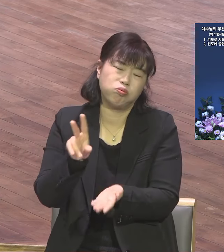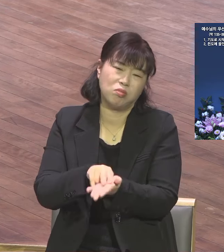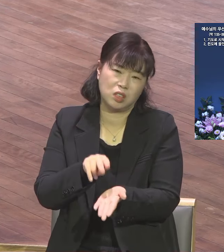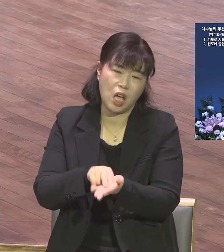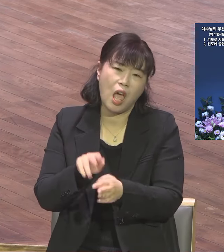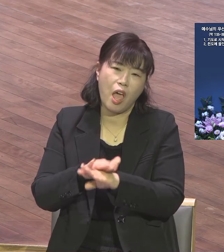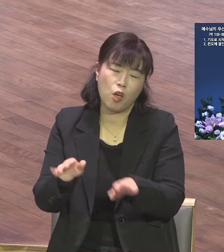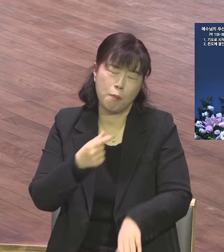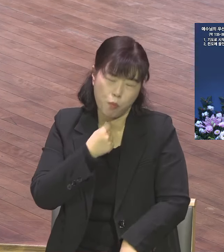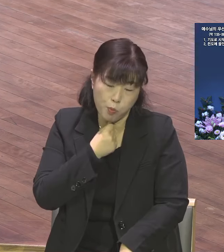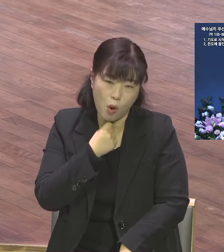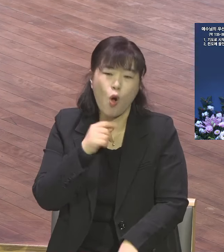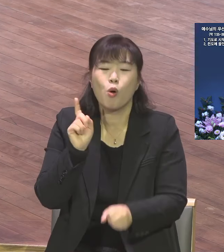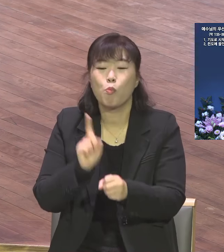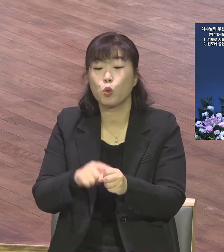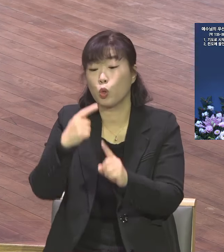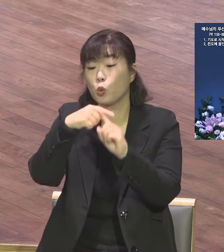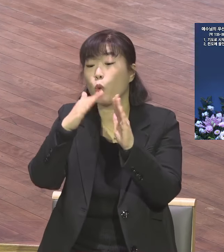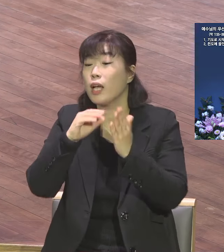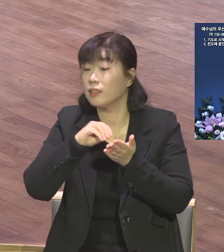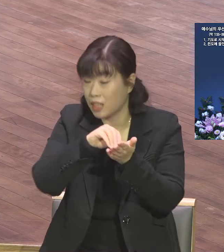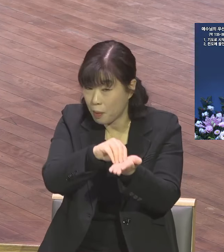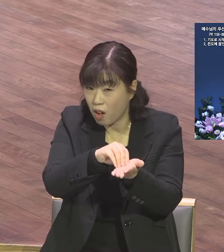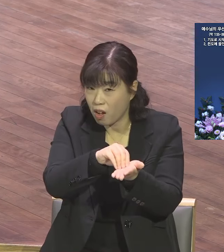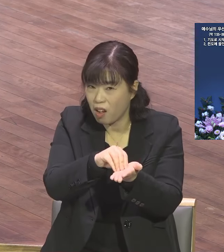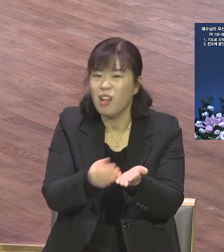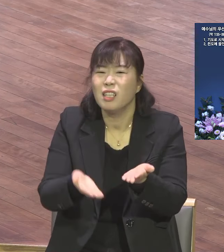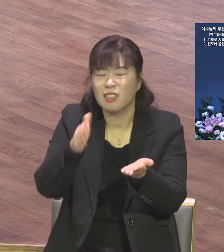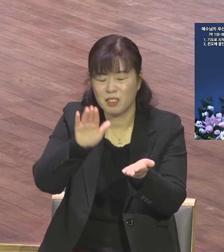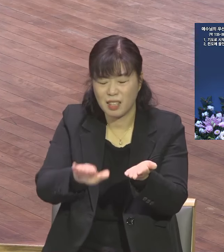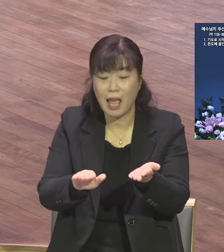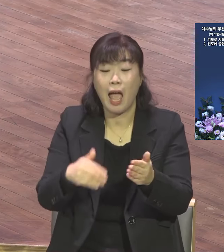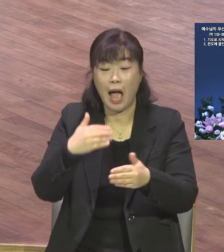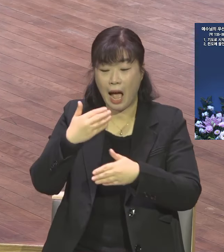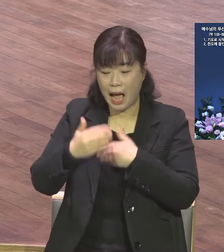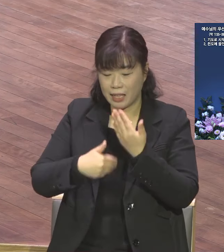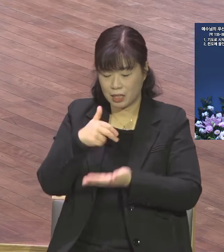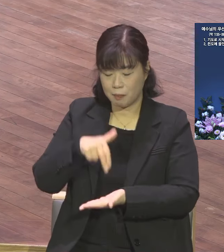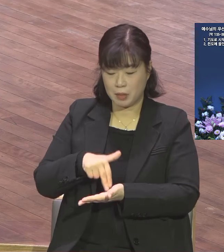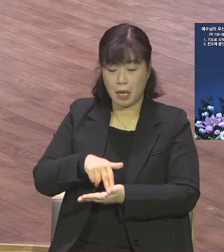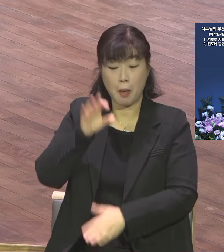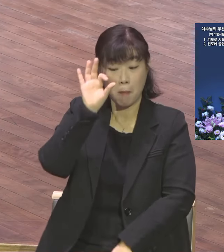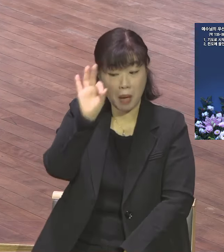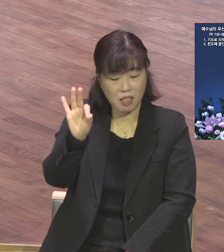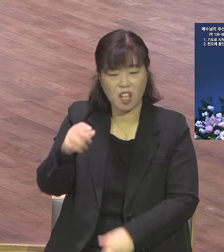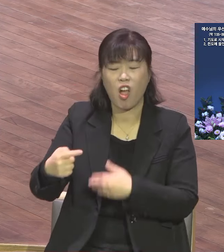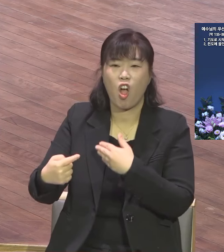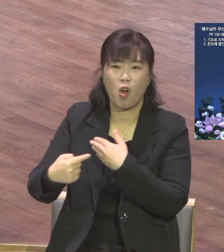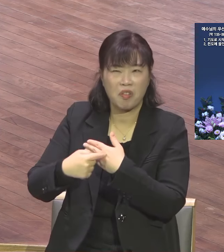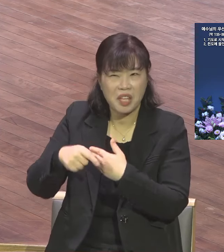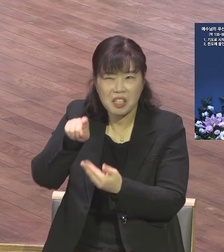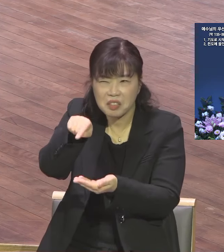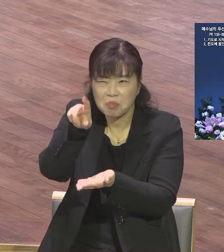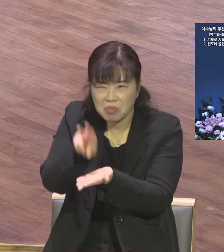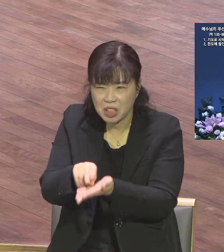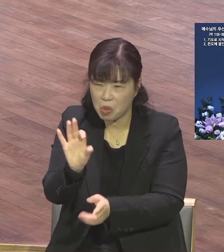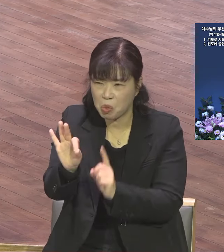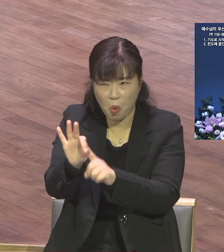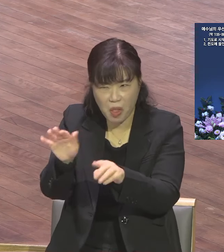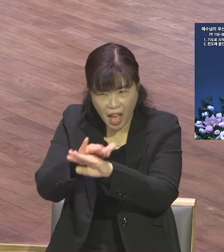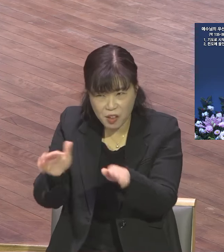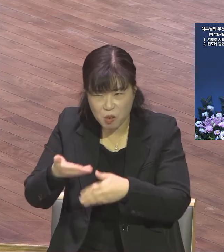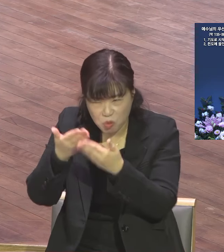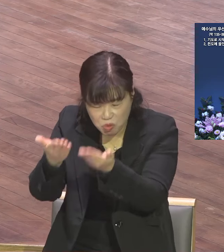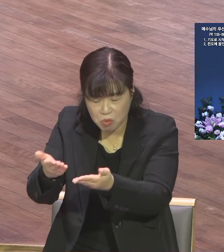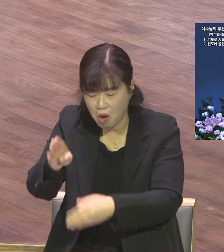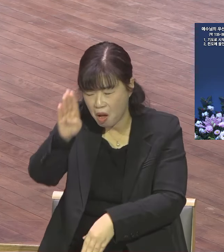그건 상관없는 거예요. 그런 교회는 그런 곳이 아니에요. 교회는 당장 돈 없는 사람 돈 주고 병 고치,